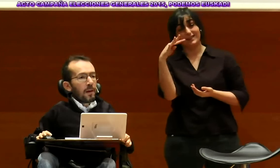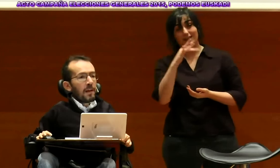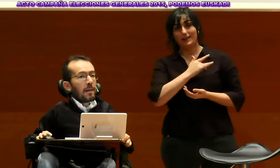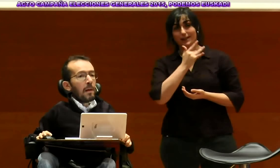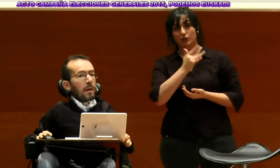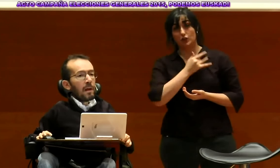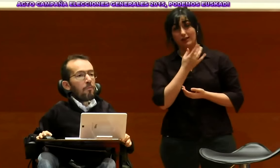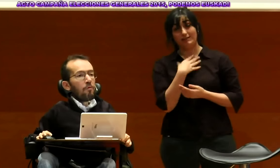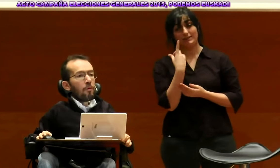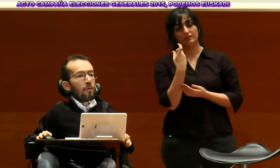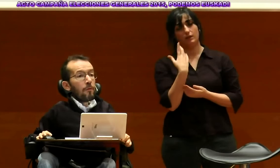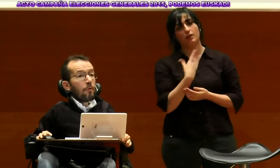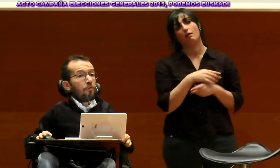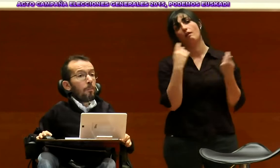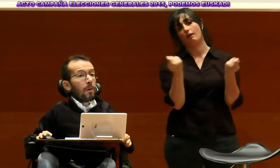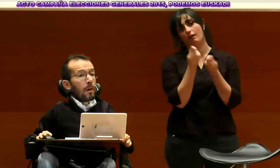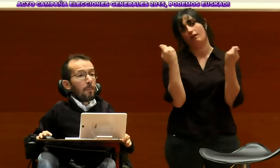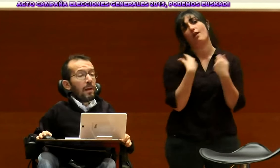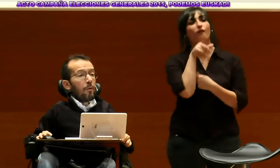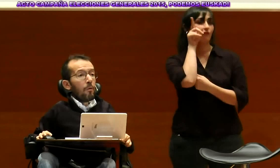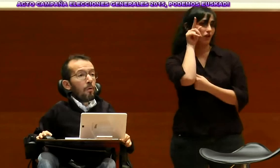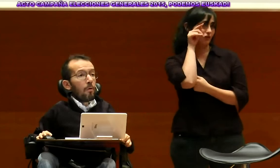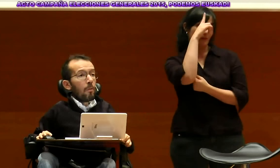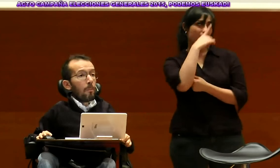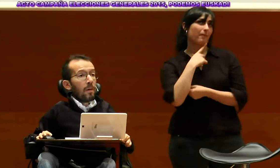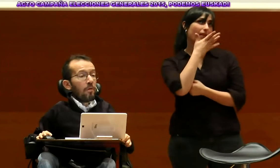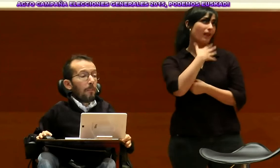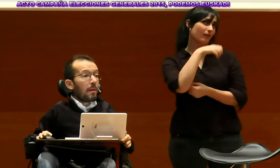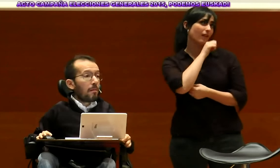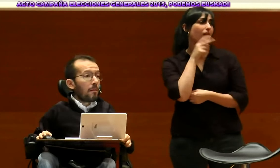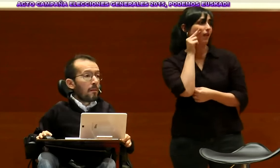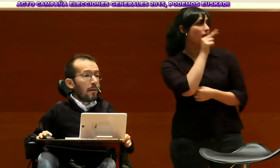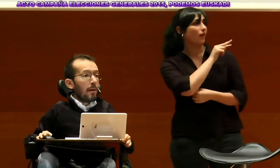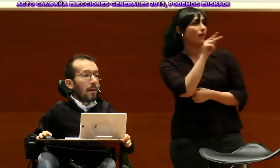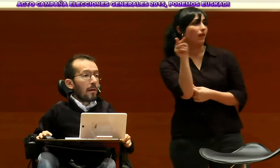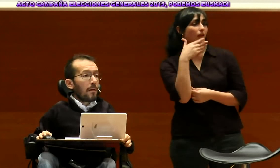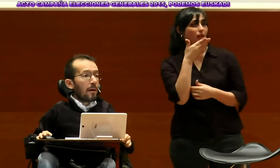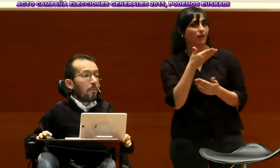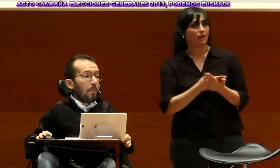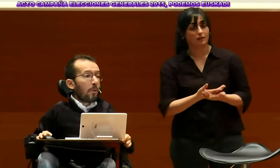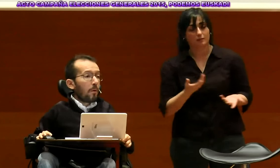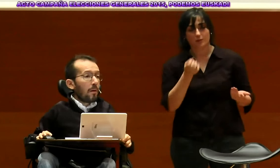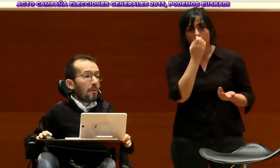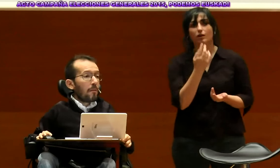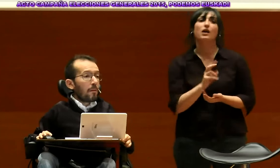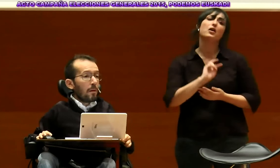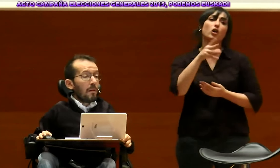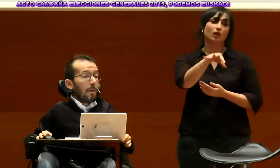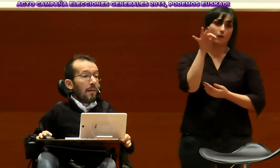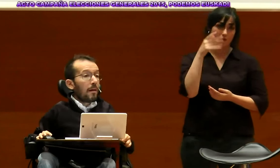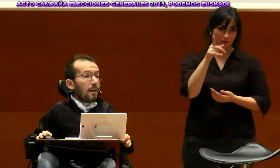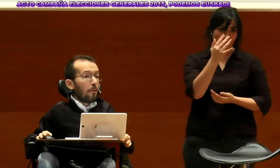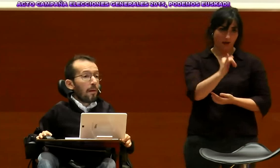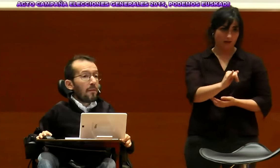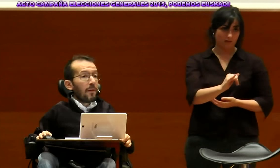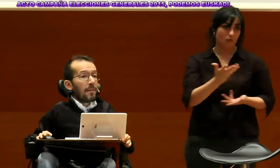mucho marketing y mucho Photoshop, pero también hay una opción que es de